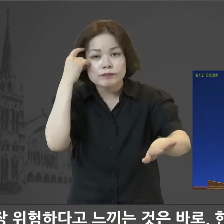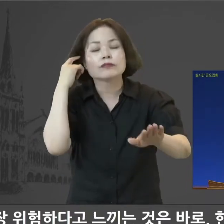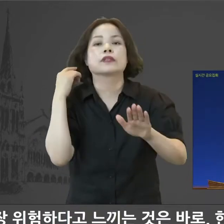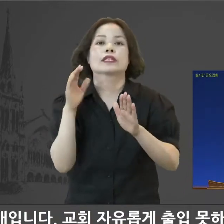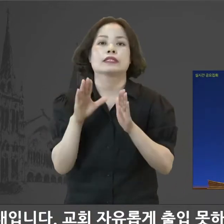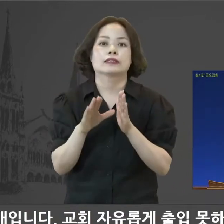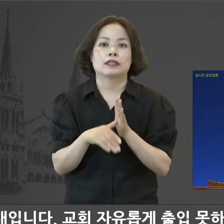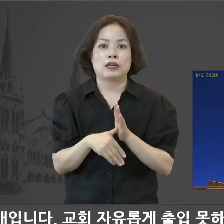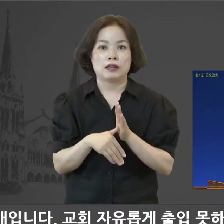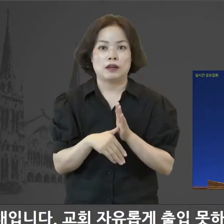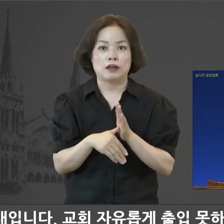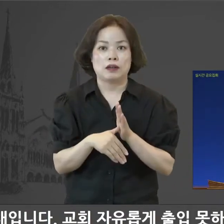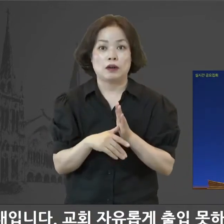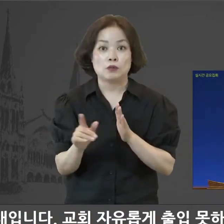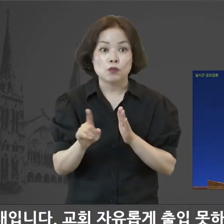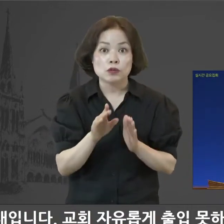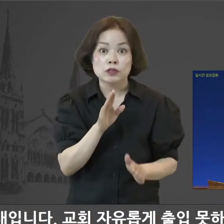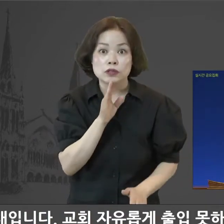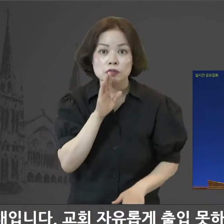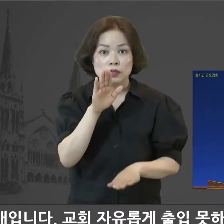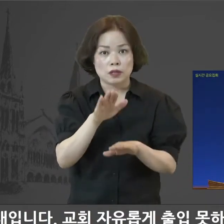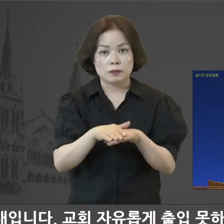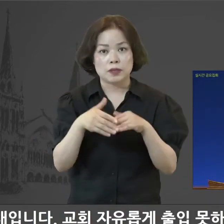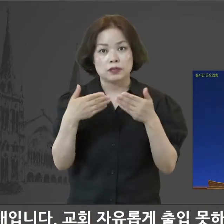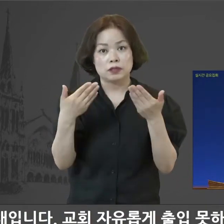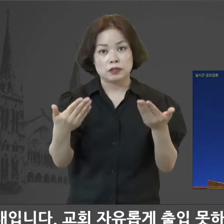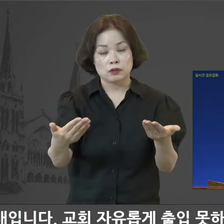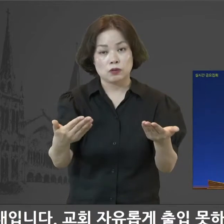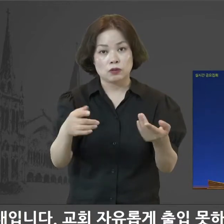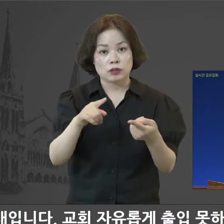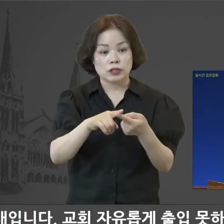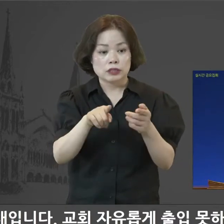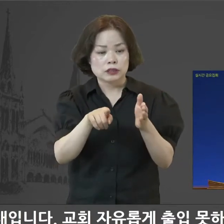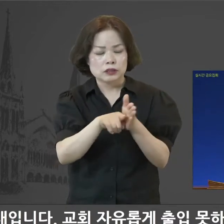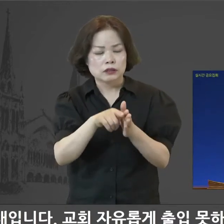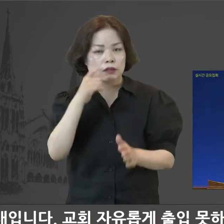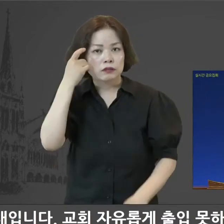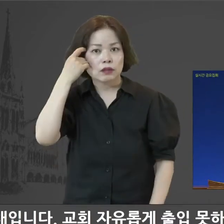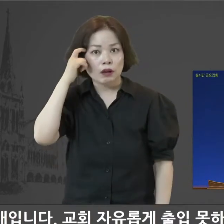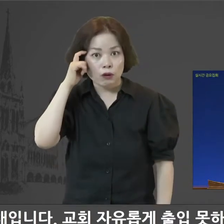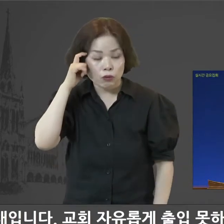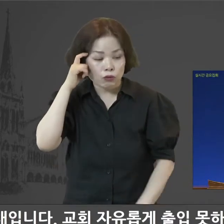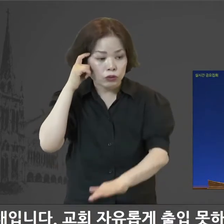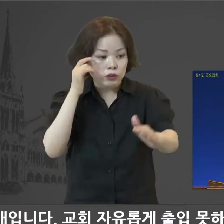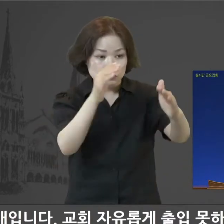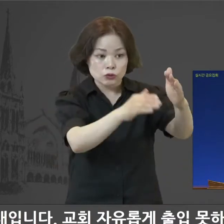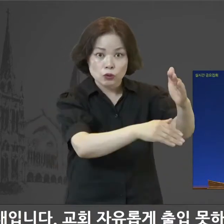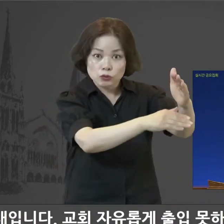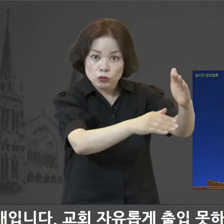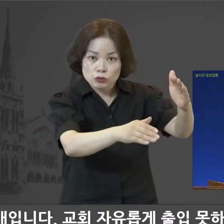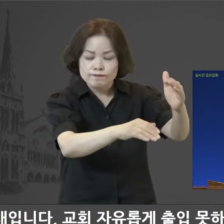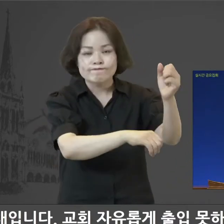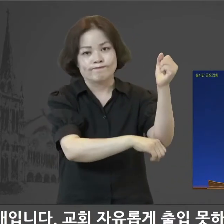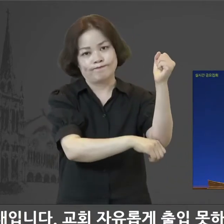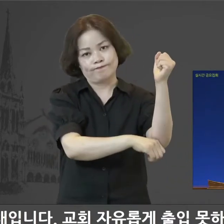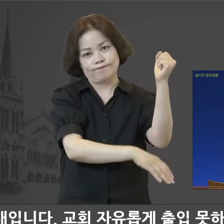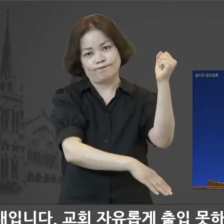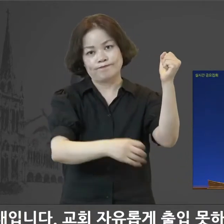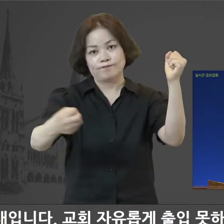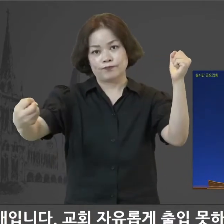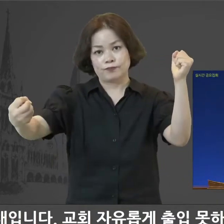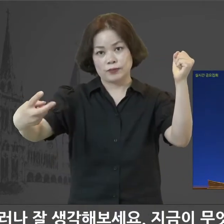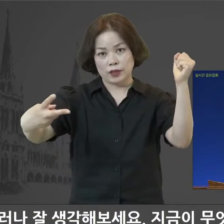이때가 무엇이 진정한 예배인지를 신학적으로 정립하고 우리 성도들이 그걸 기초로